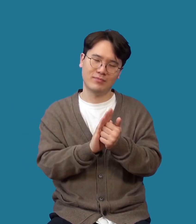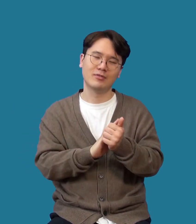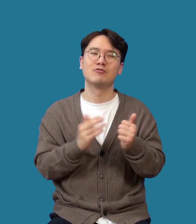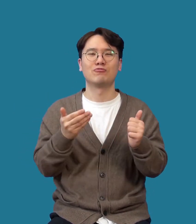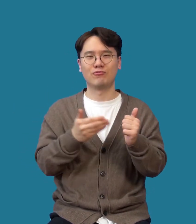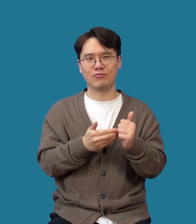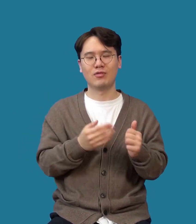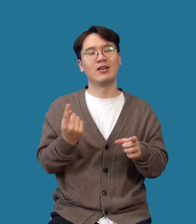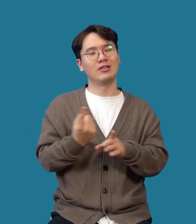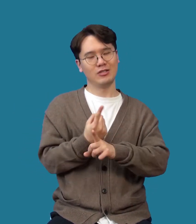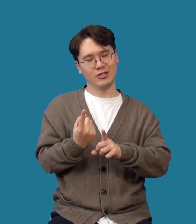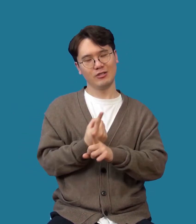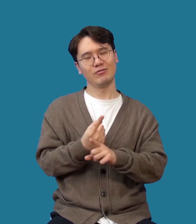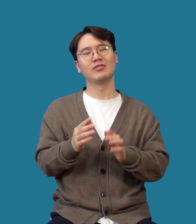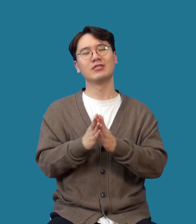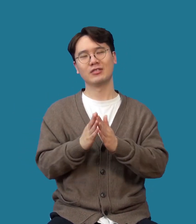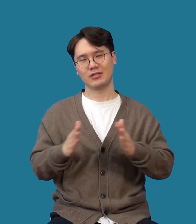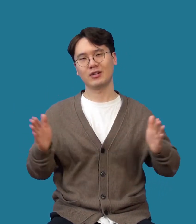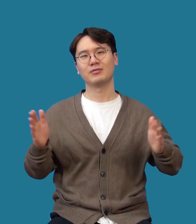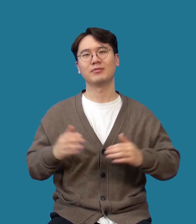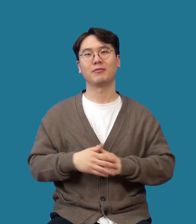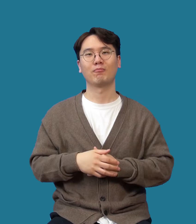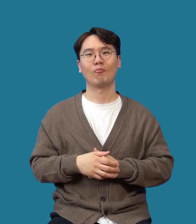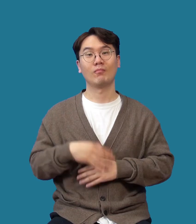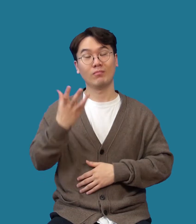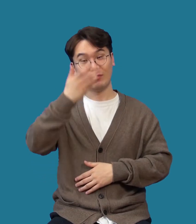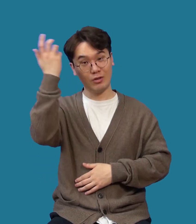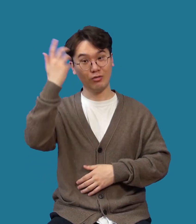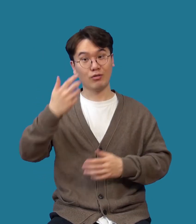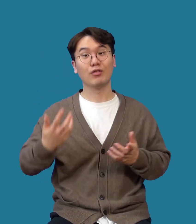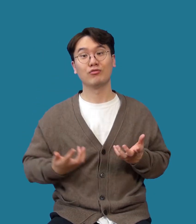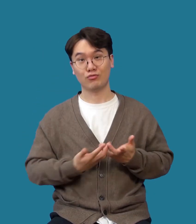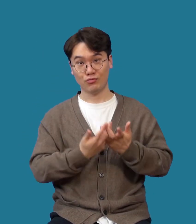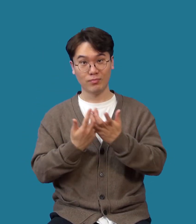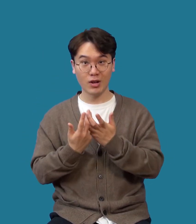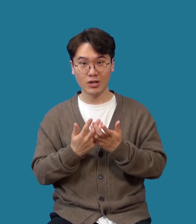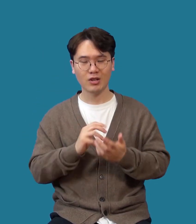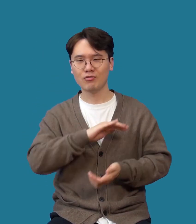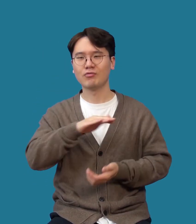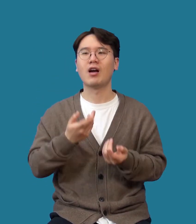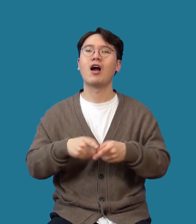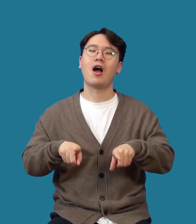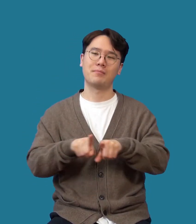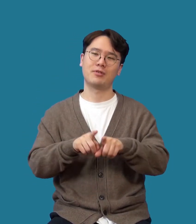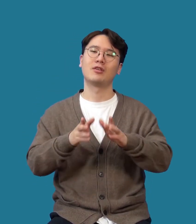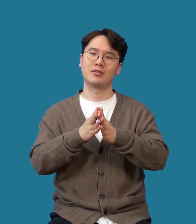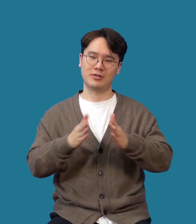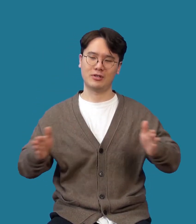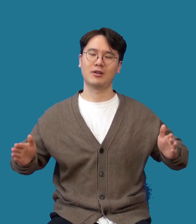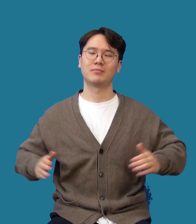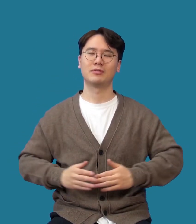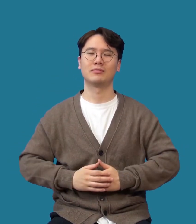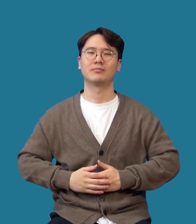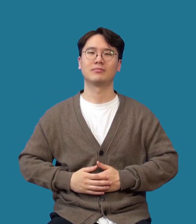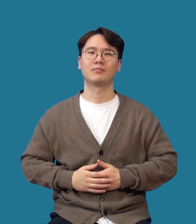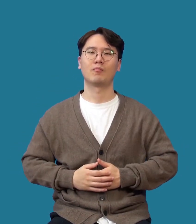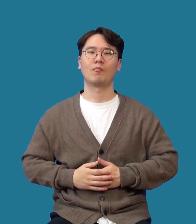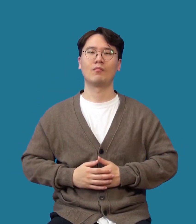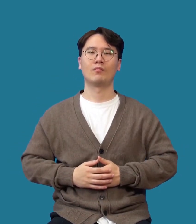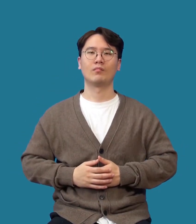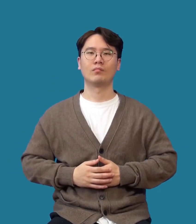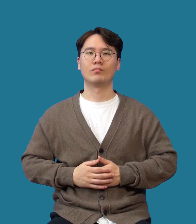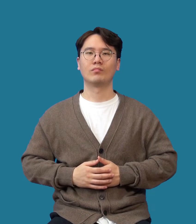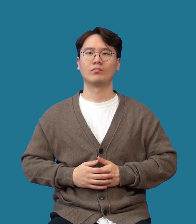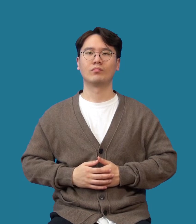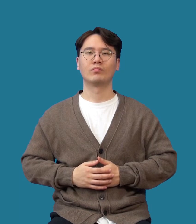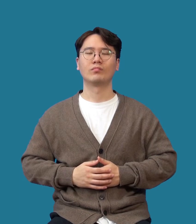치유해 주시기 시작하십니다. 성령의 충만이 우리와 함께 하기를 시작합니다. 애통하는